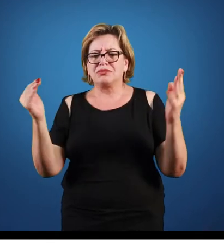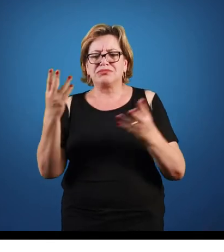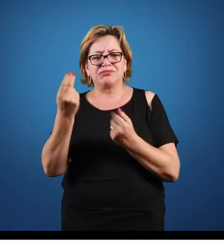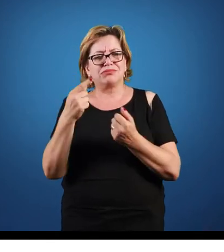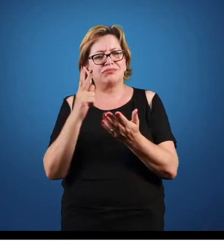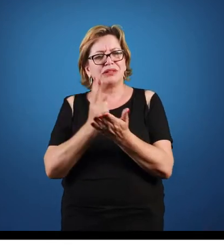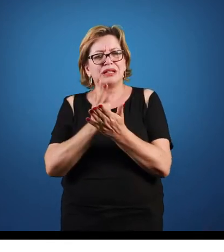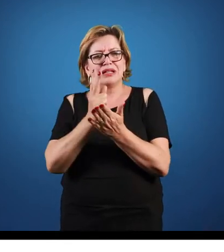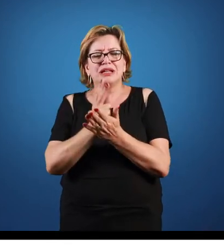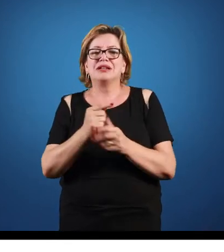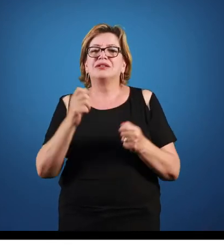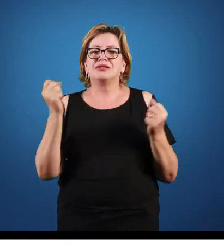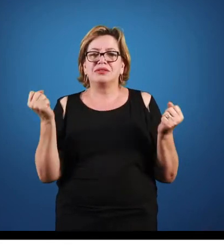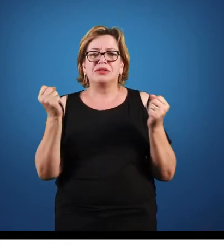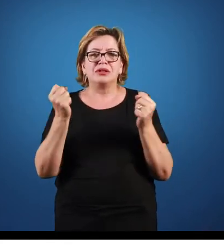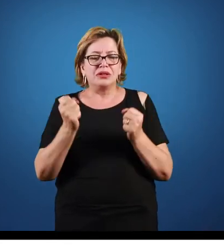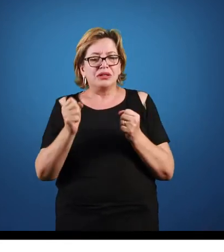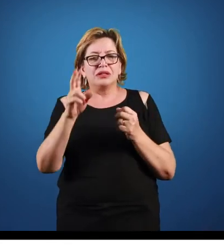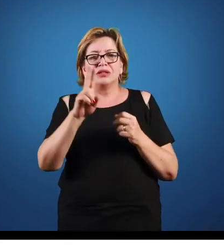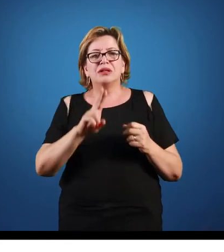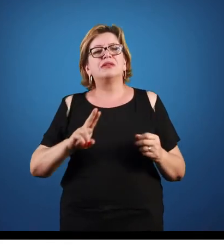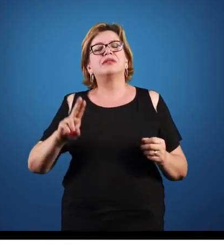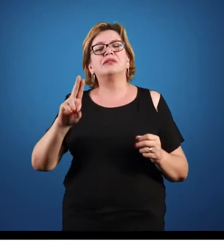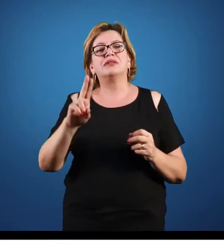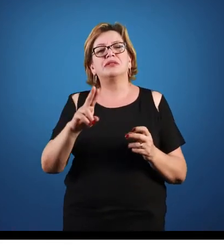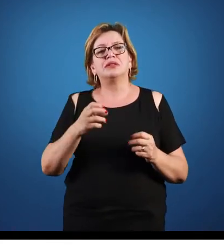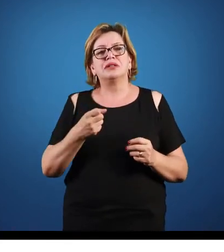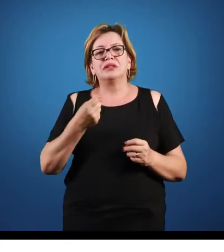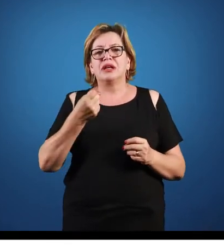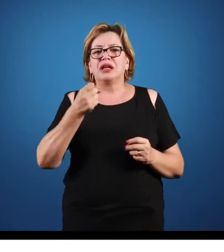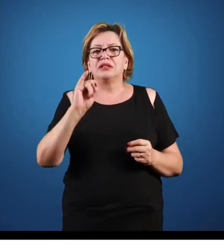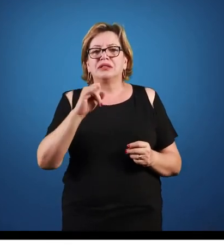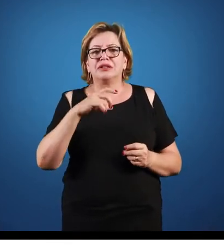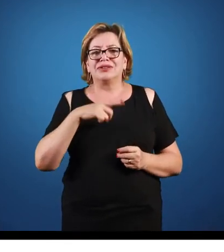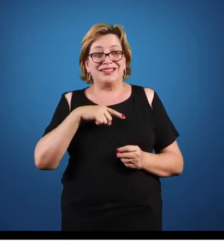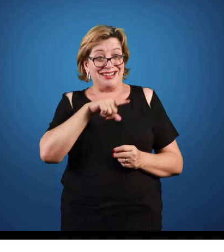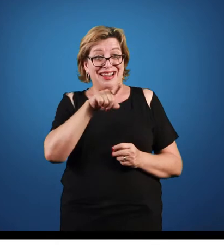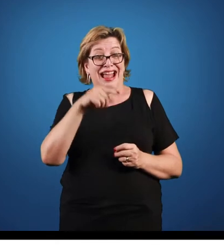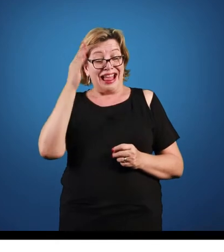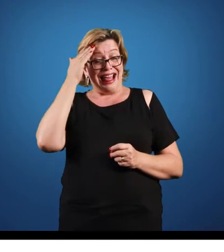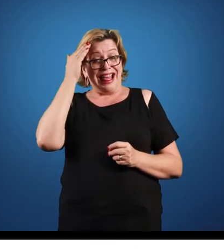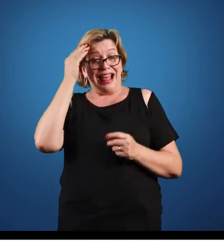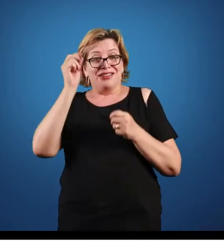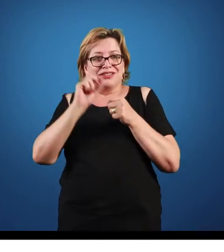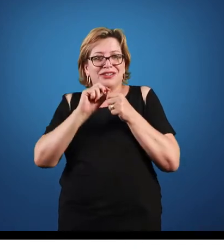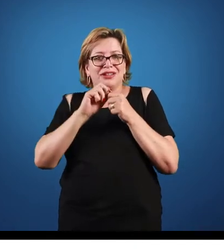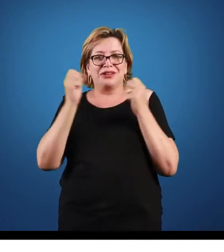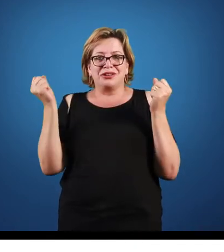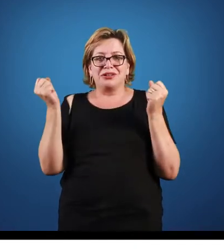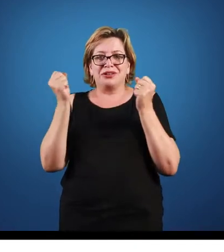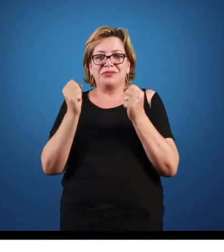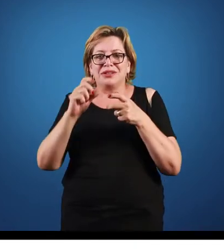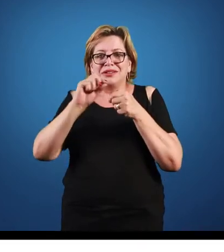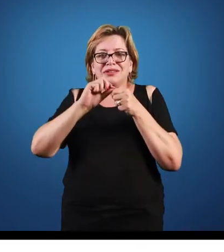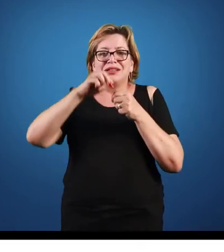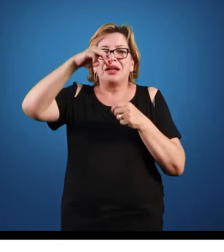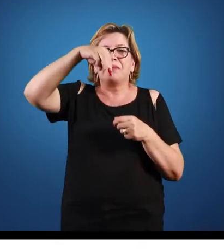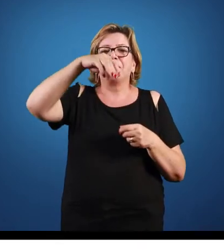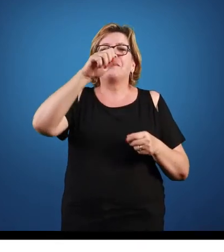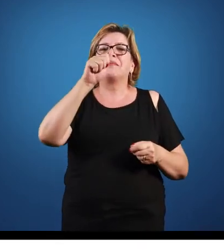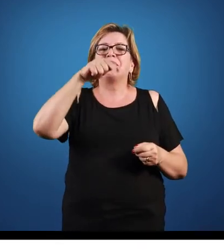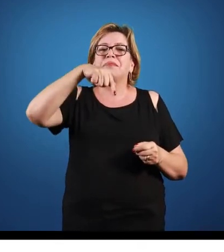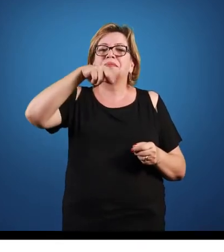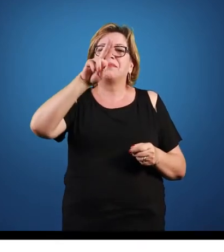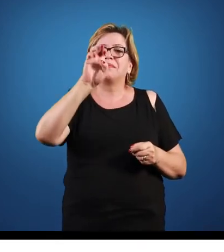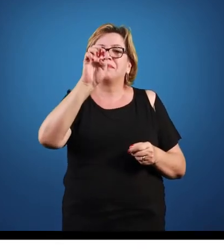arquitetura usa pode montar um se estiver talento não pode até fazer uma maquete de papel paraná inseto toy então você